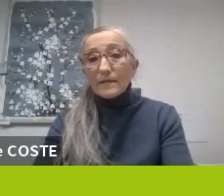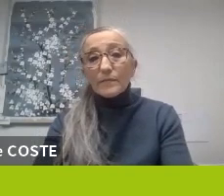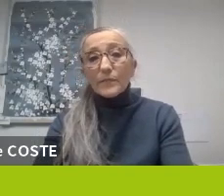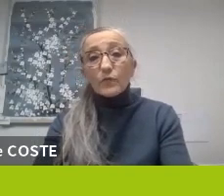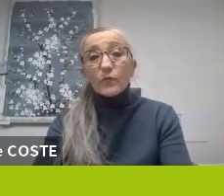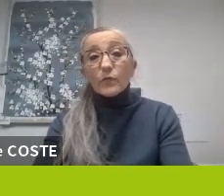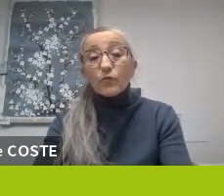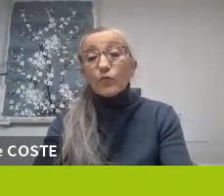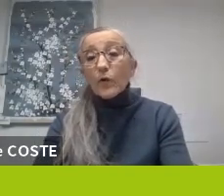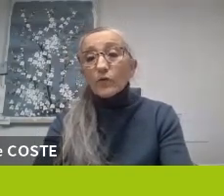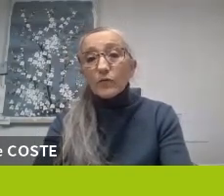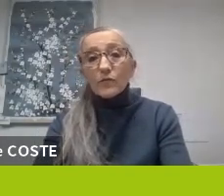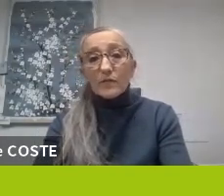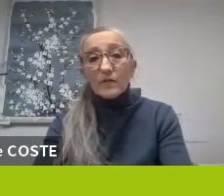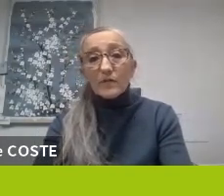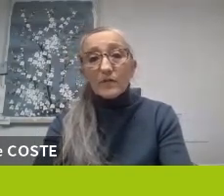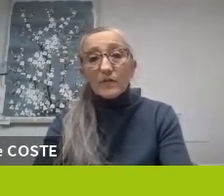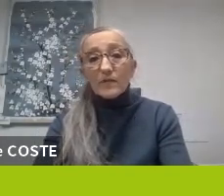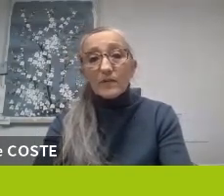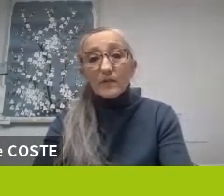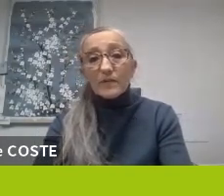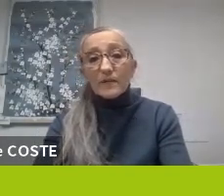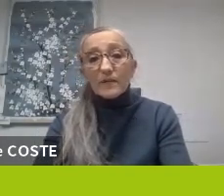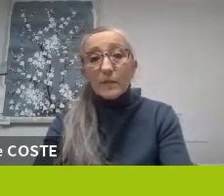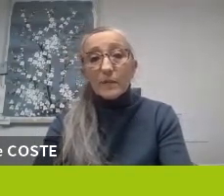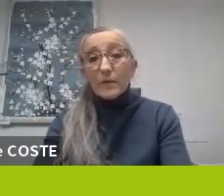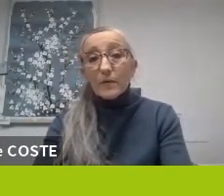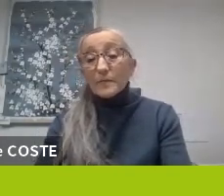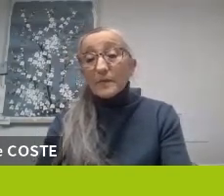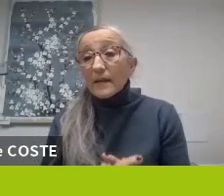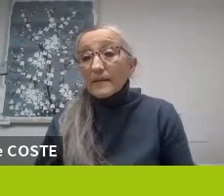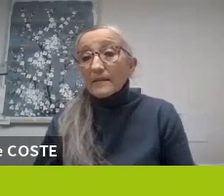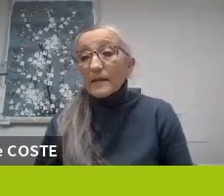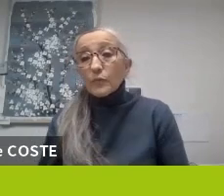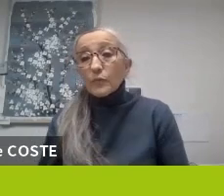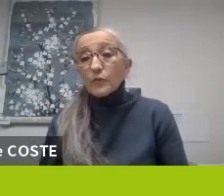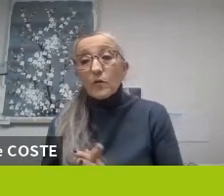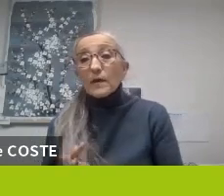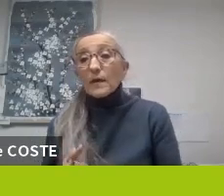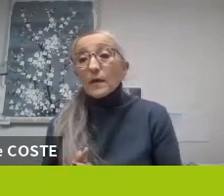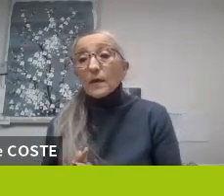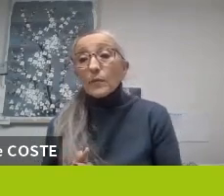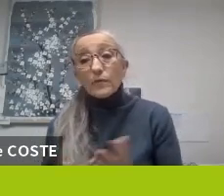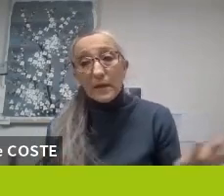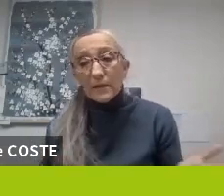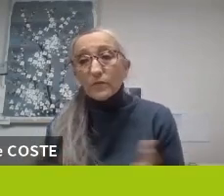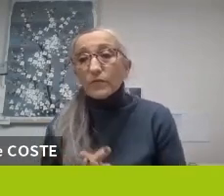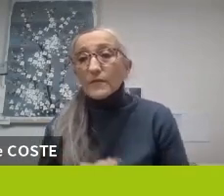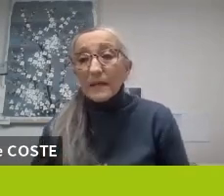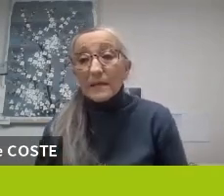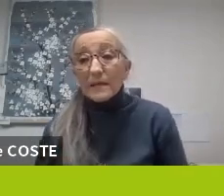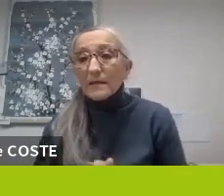la LSF. Donc, nous portons évidemment un intérêt pour cette langue et pour l'amélioration de